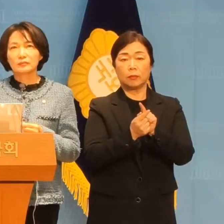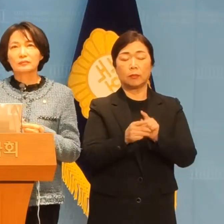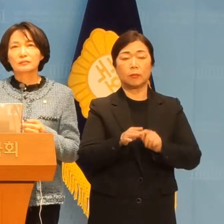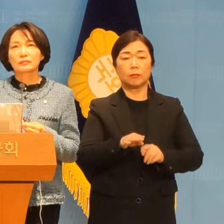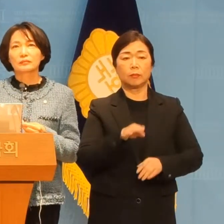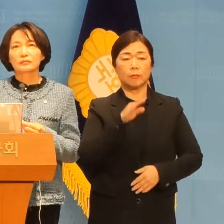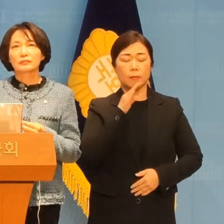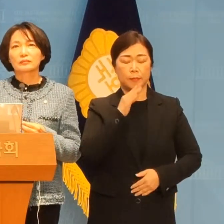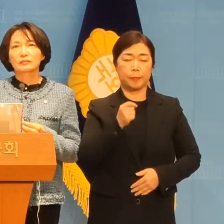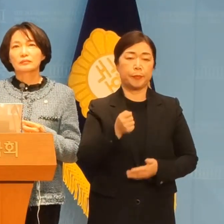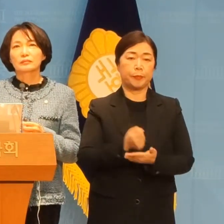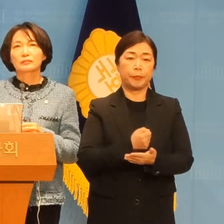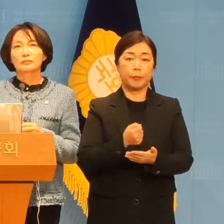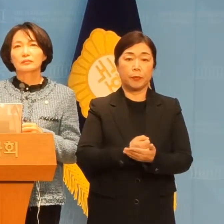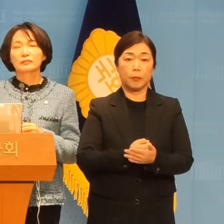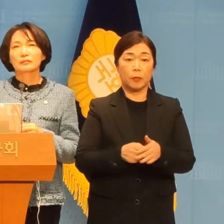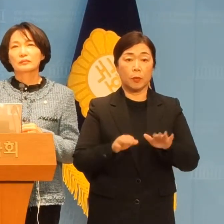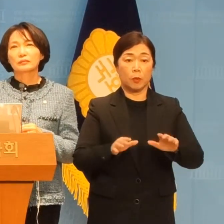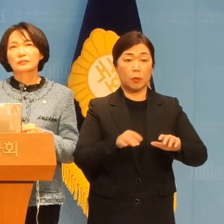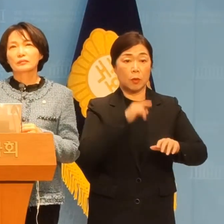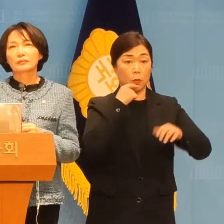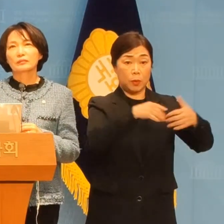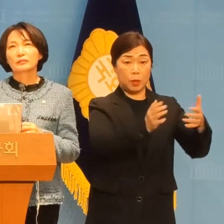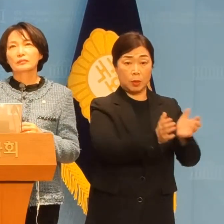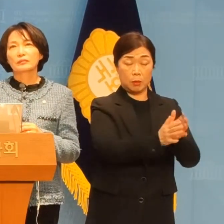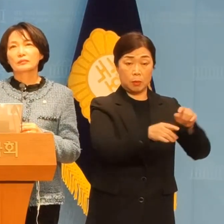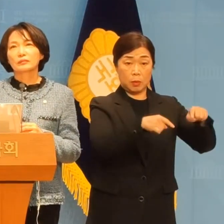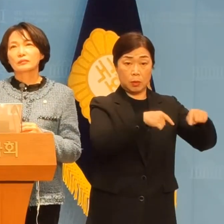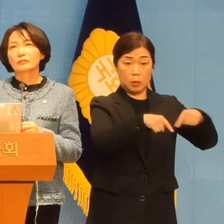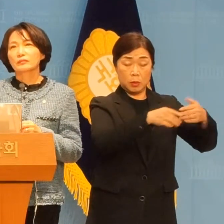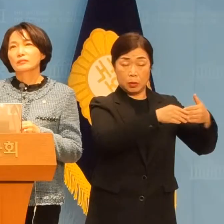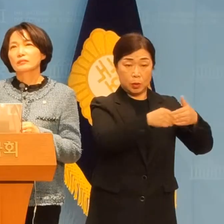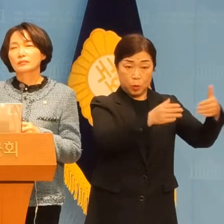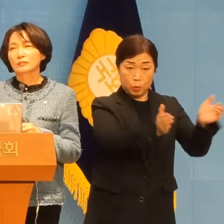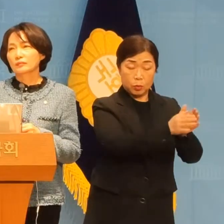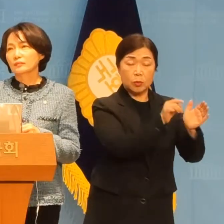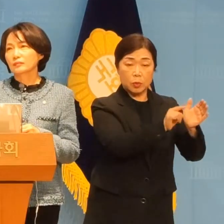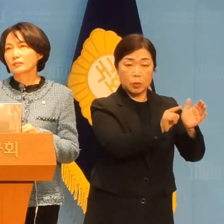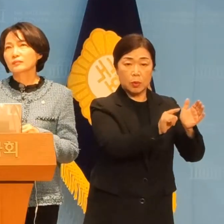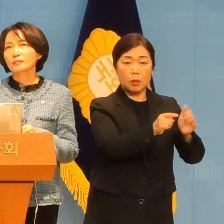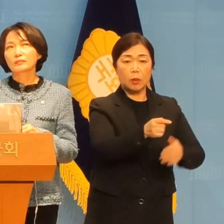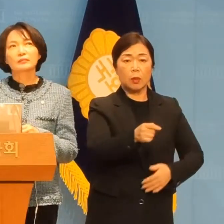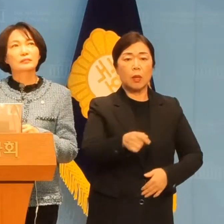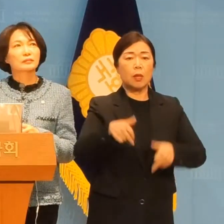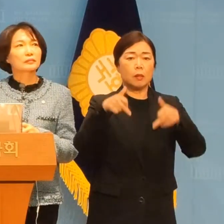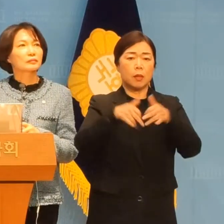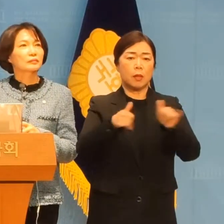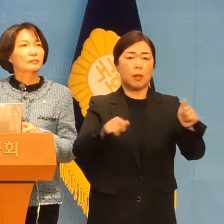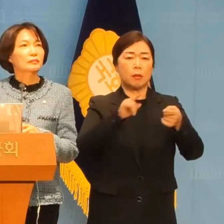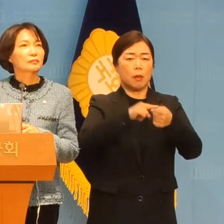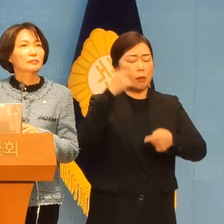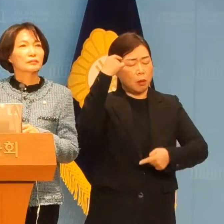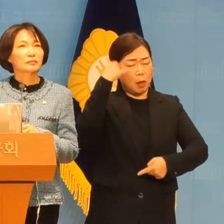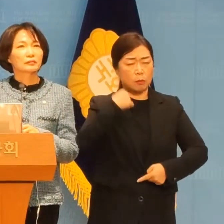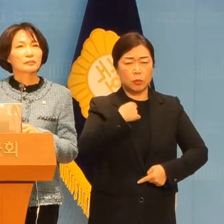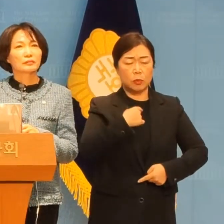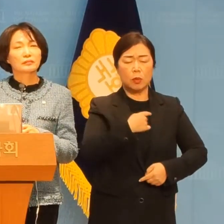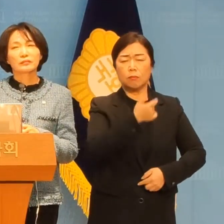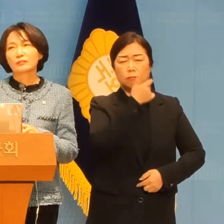오늘 국민의힘 지도부의 부족한 장애 감수성과 또